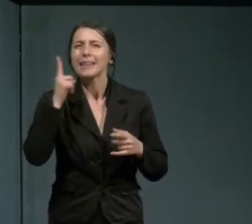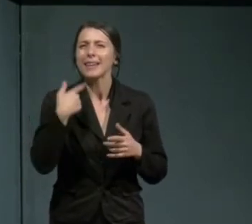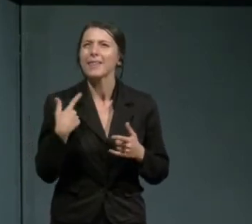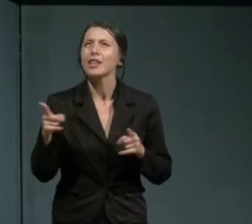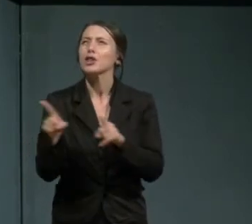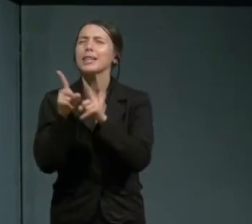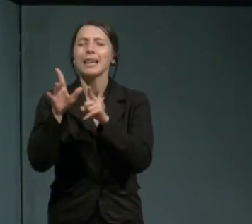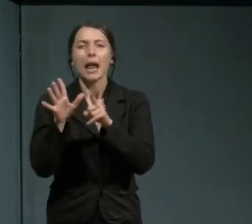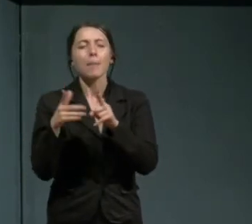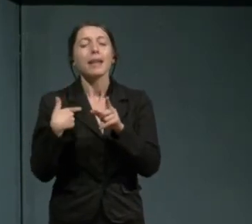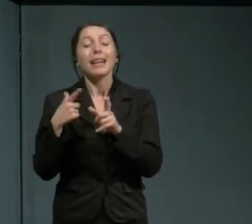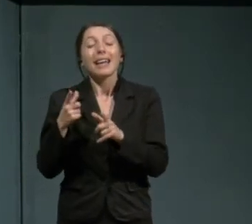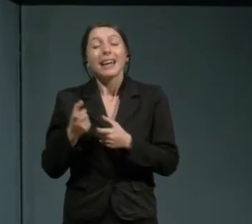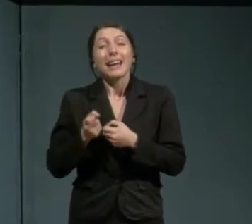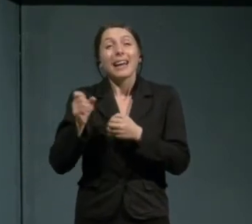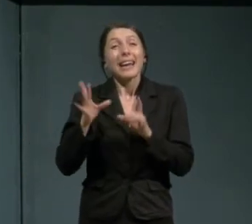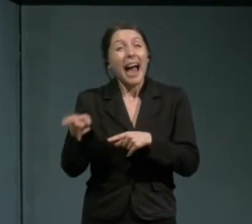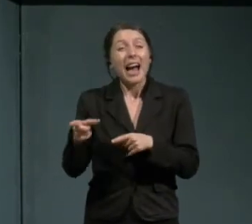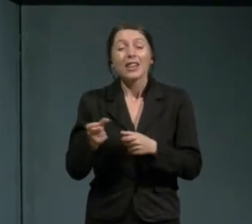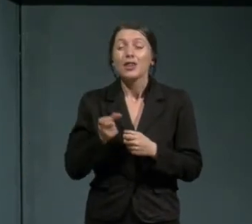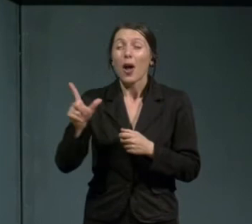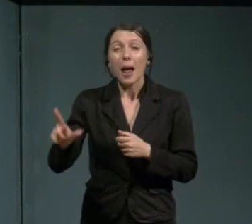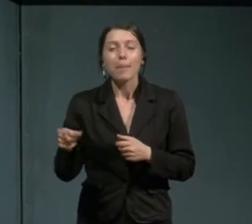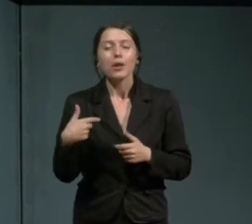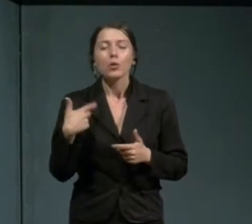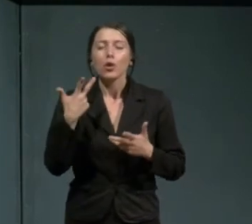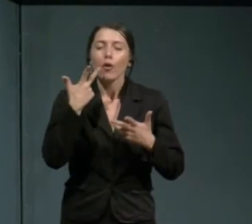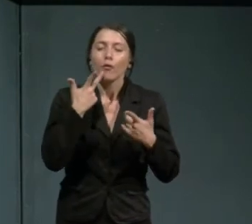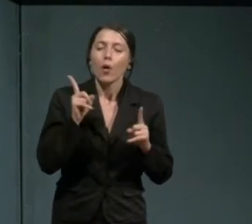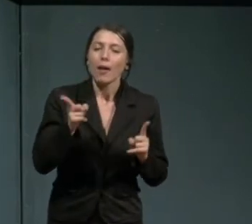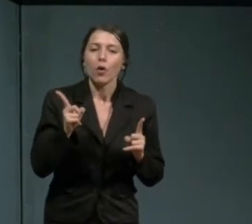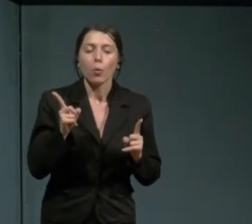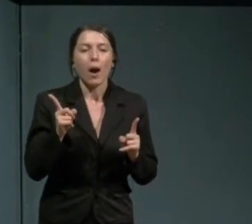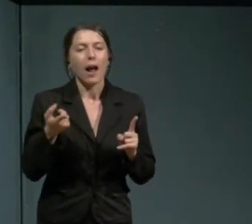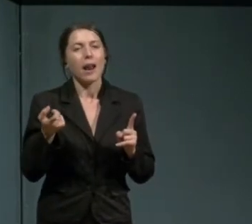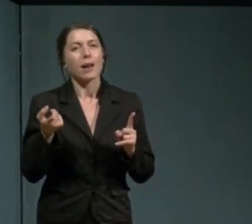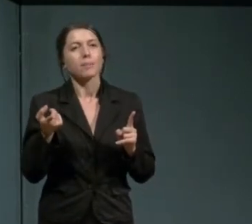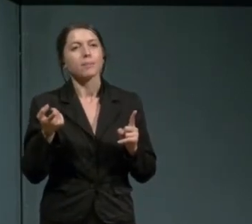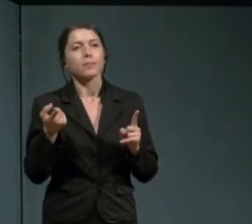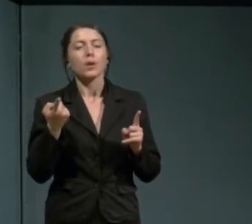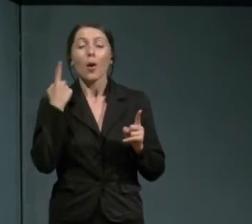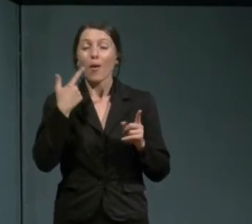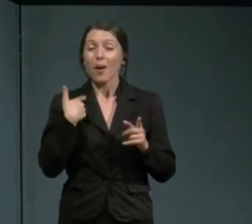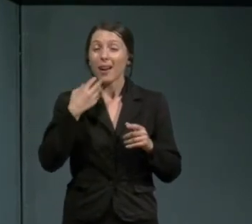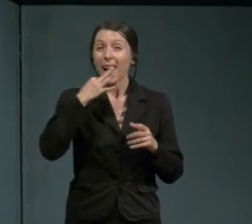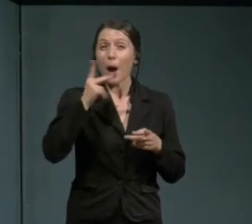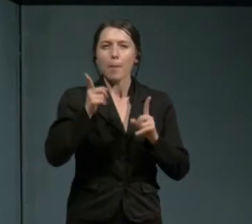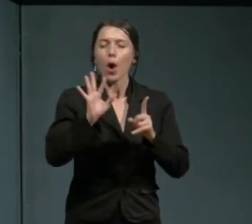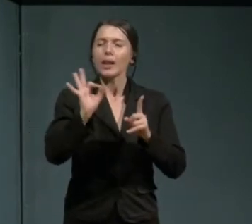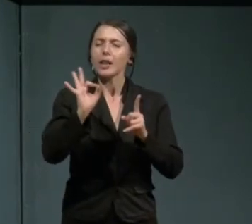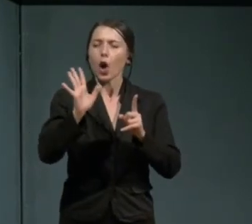di modellare di formalizzare quello che può essere una parola politica